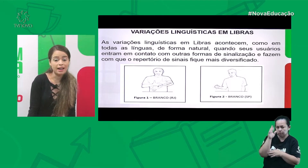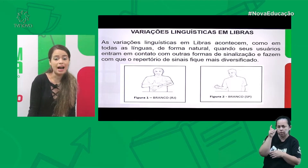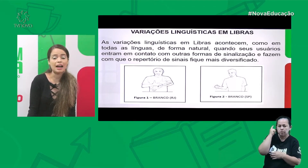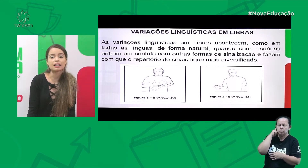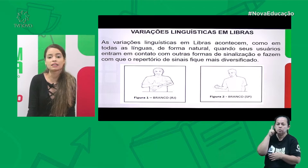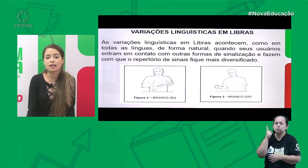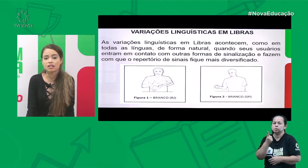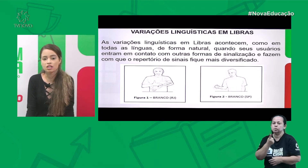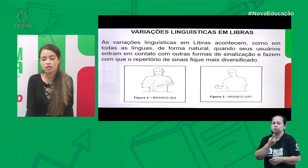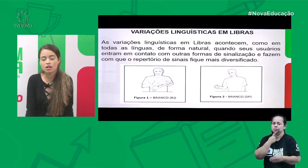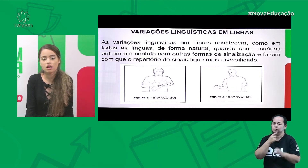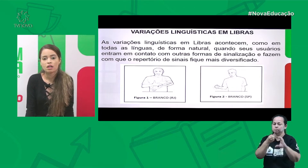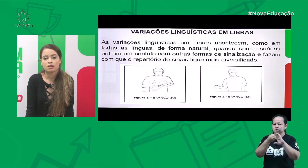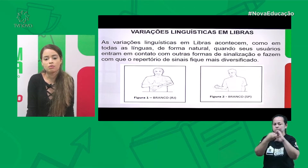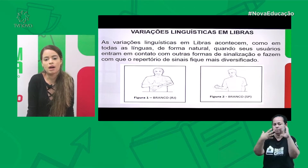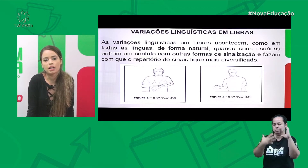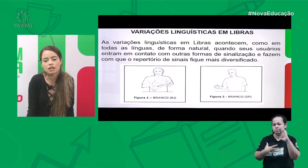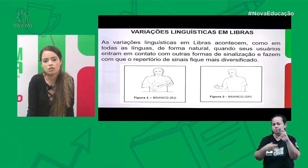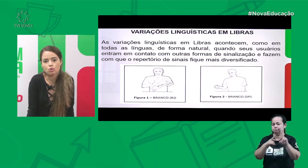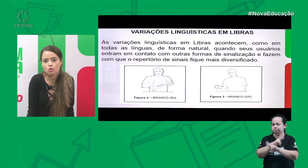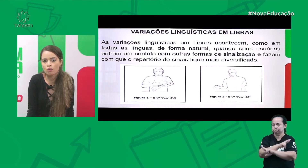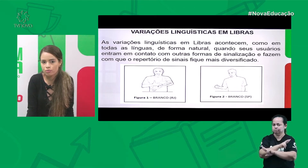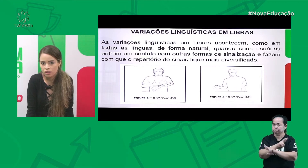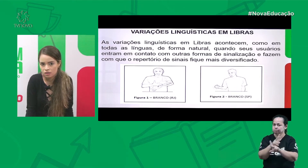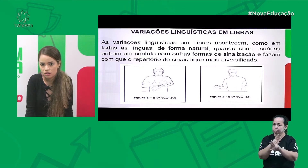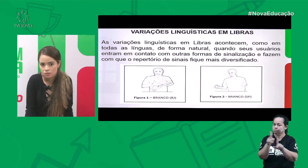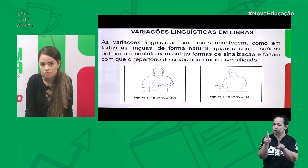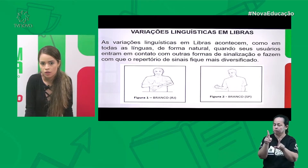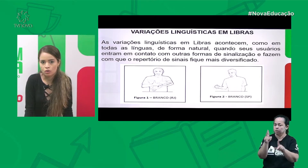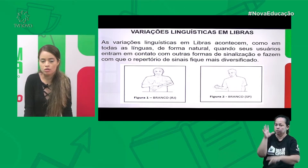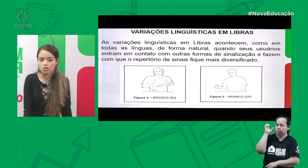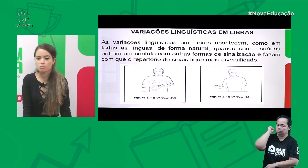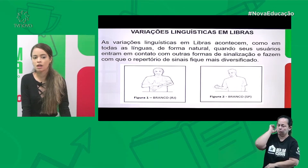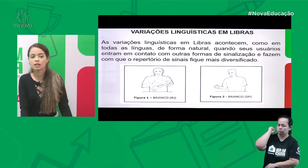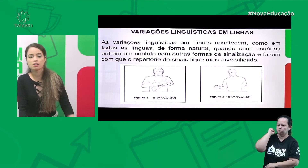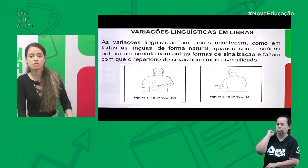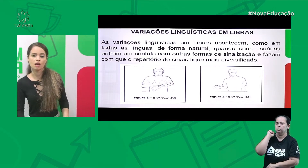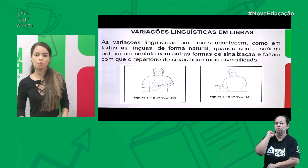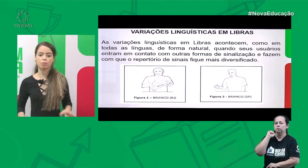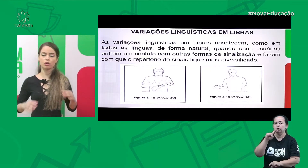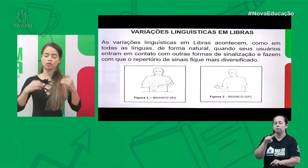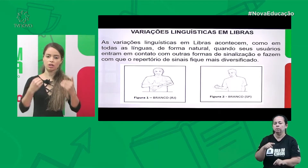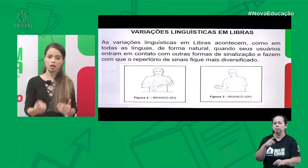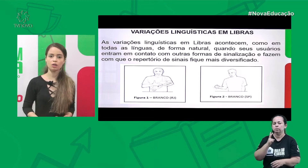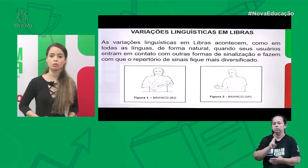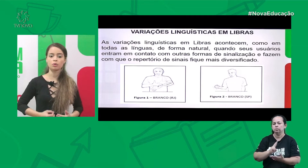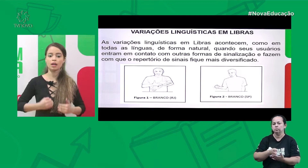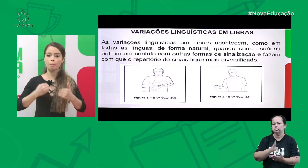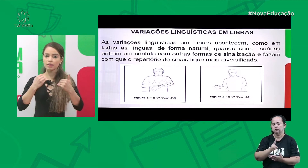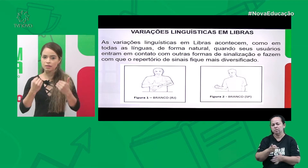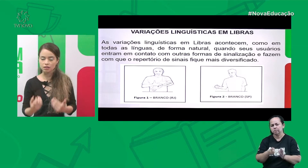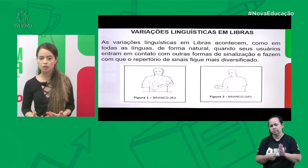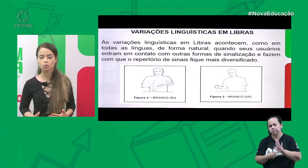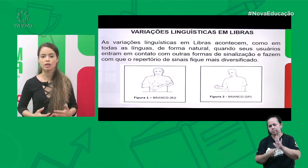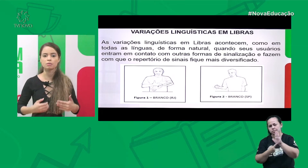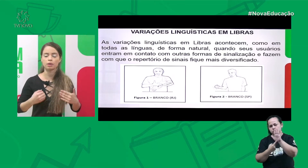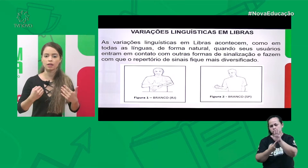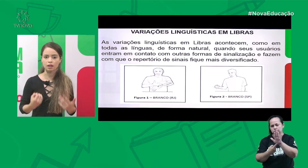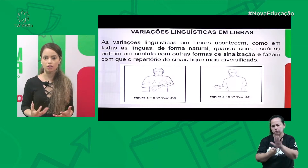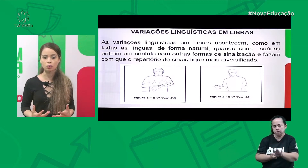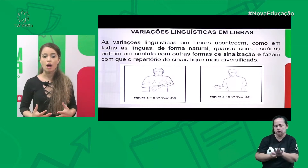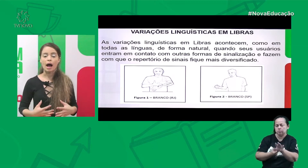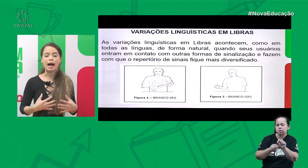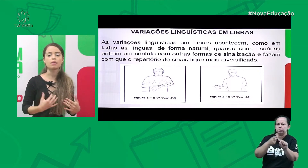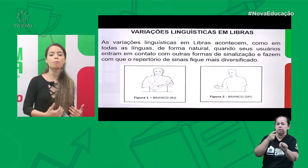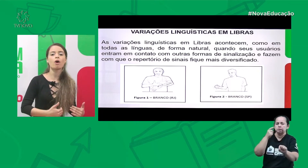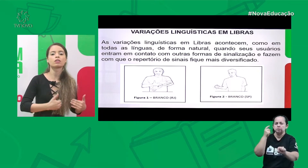têm características diferentes dos ouvintes. E nós estamos aqui sempre mostrando e repetindo e